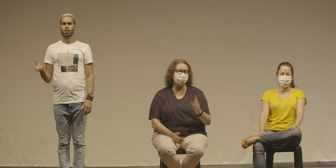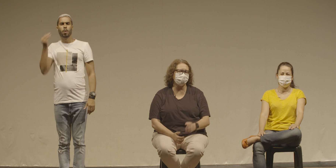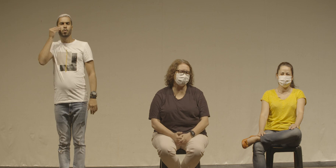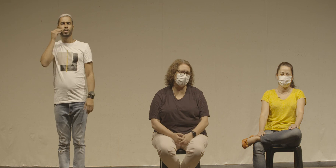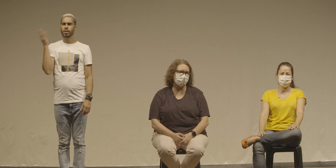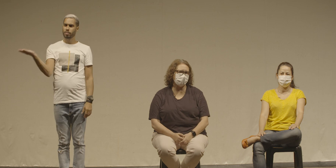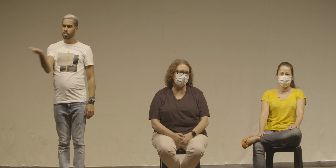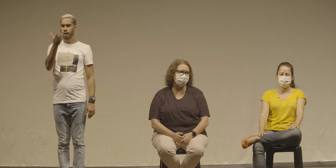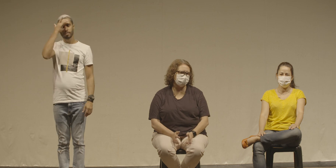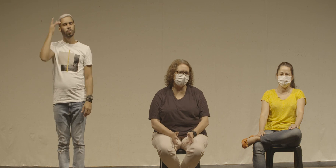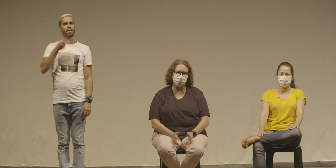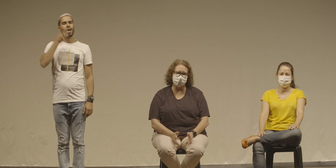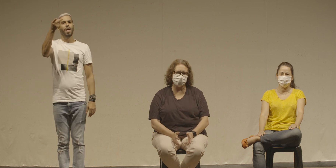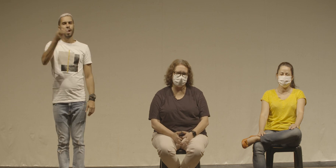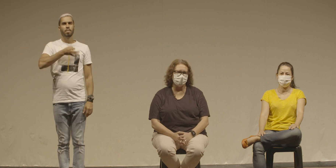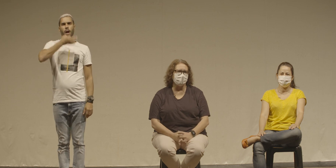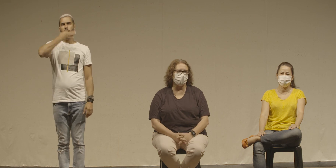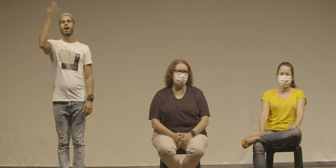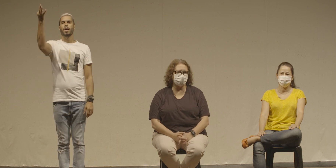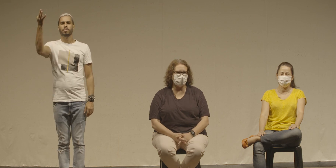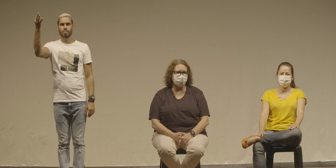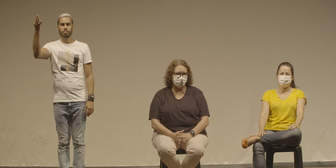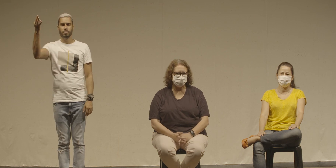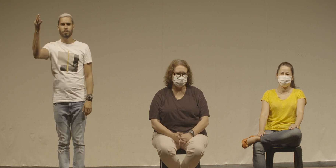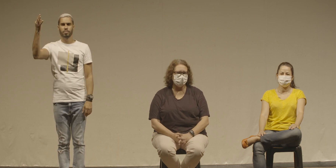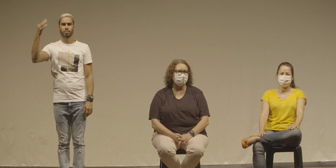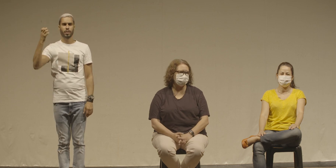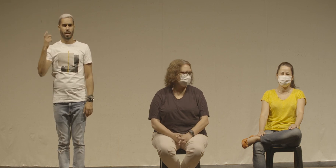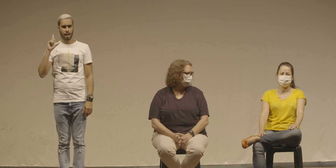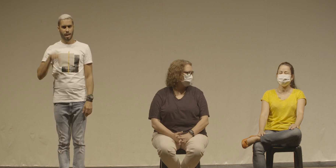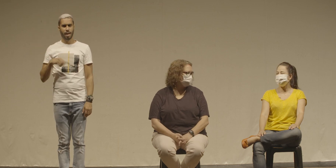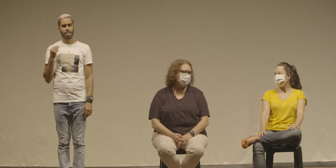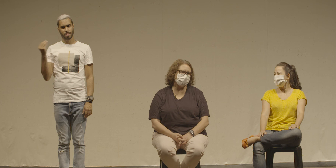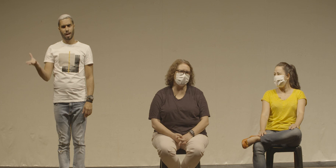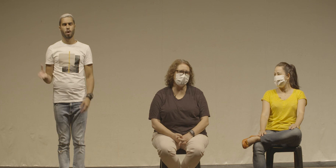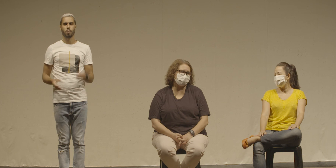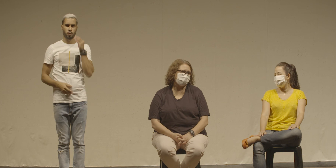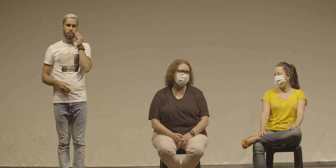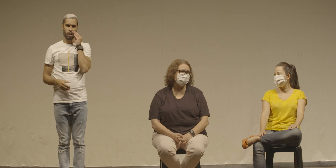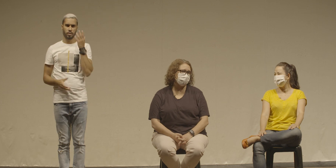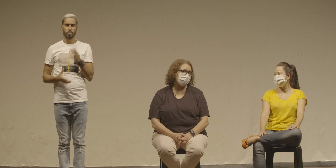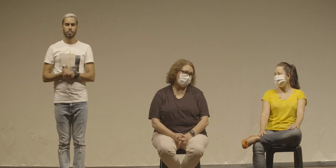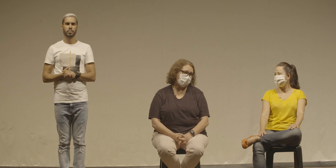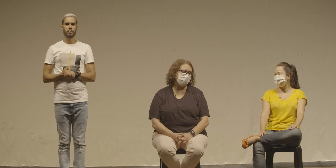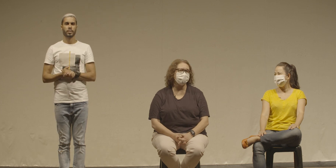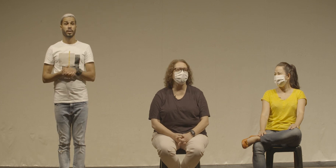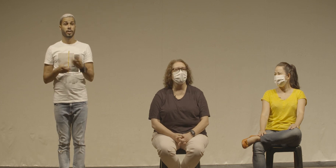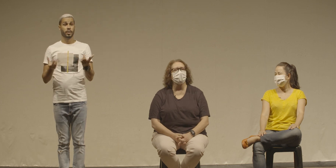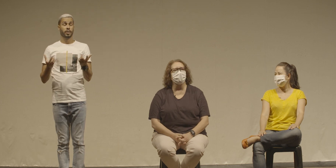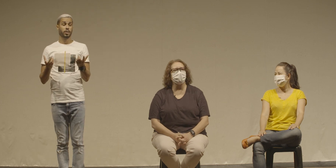Acho que a nossa missão aí é mais ou menos essa, é a gente dar voz às pessoas, né? E através do nosso